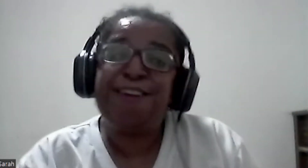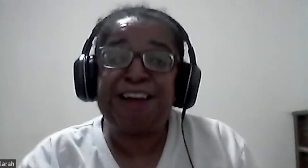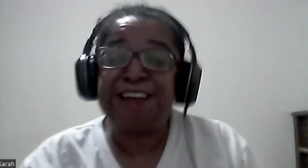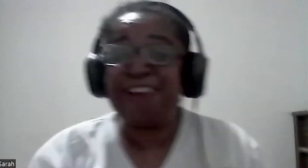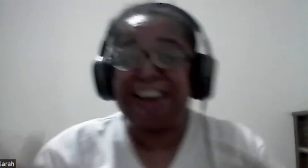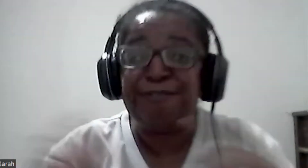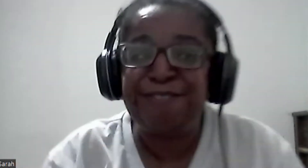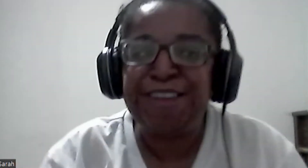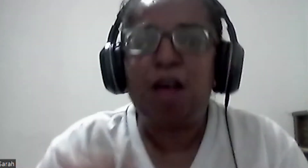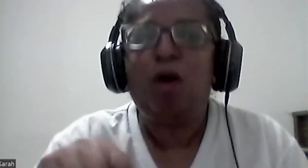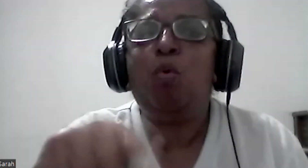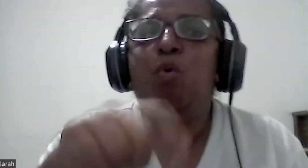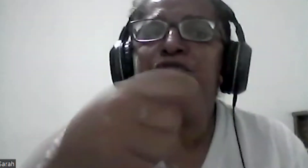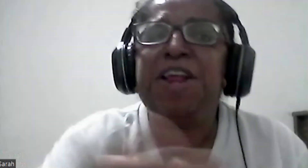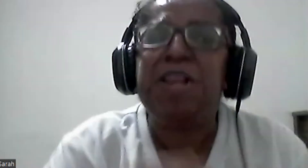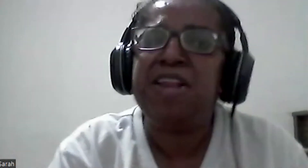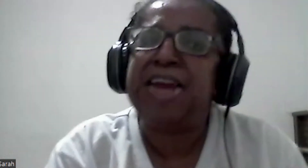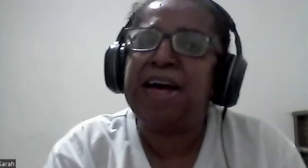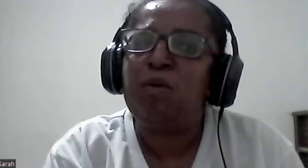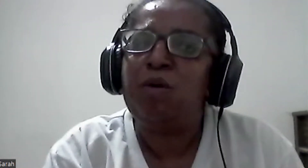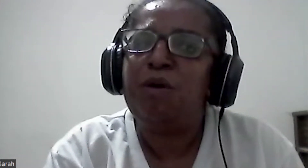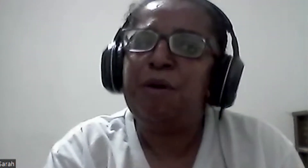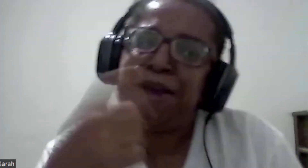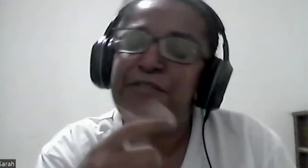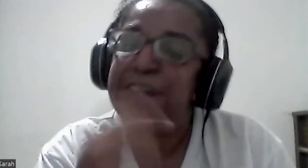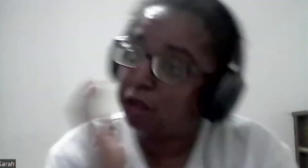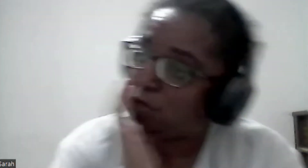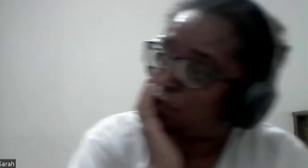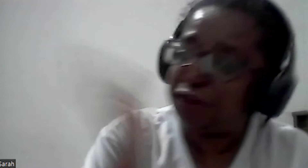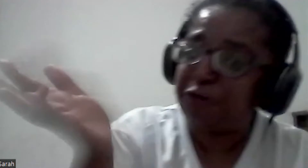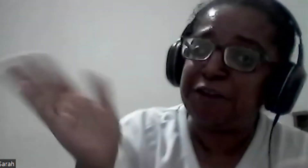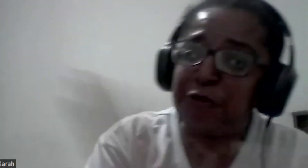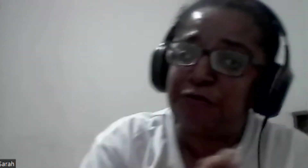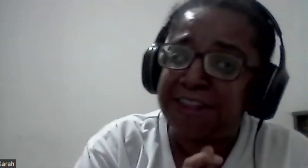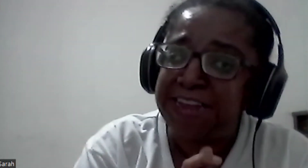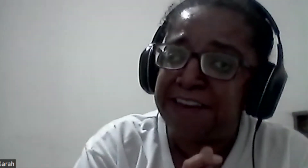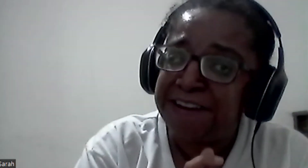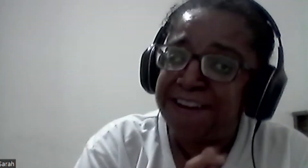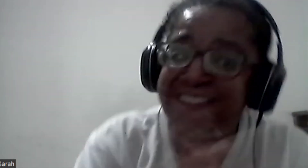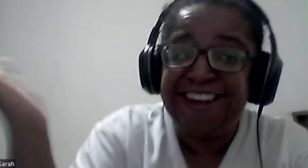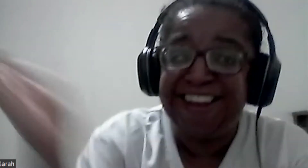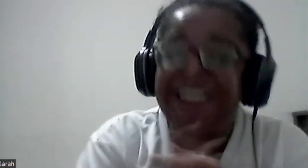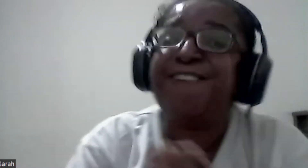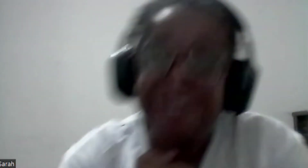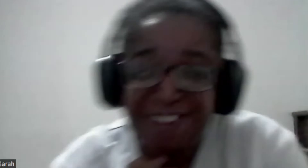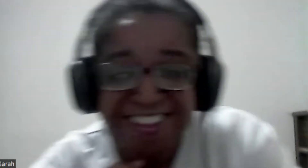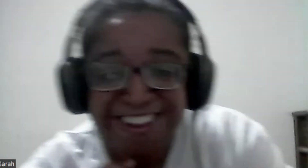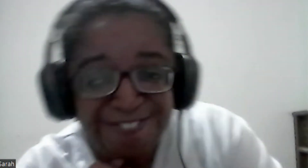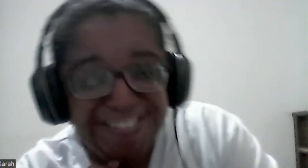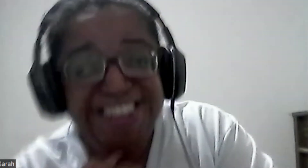Aí chegava para mim, Hugo fez esse sinal. Como é que eu faço? Aí você não disse que o Hugo fazia? Mas que precisa de